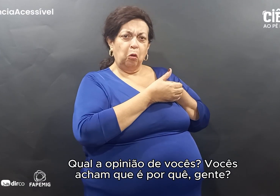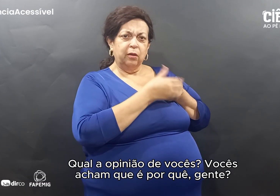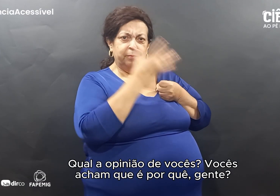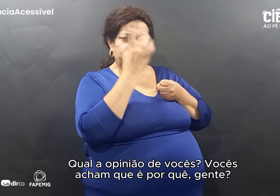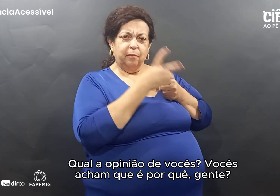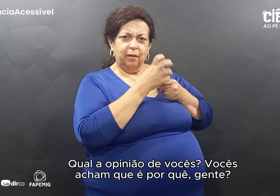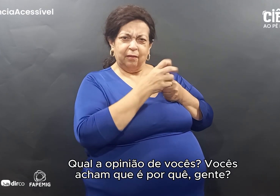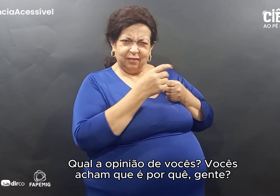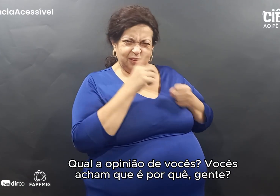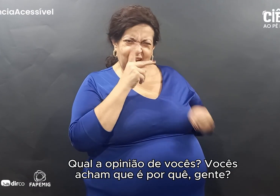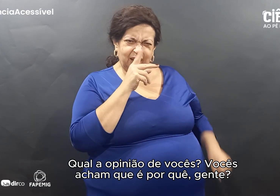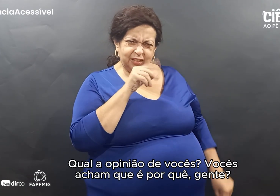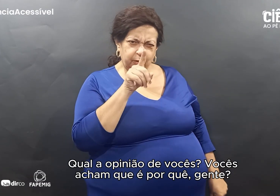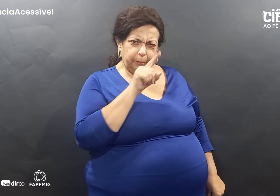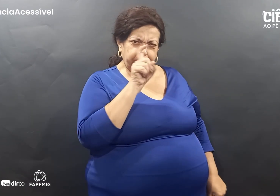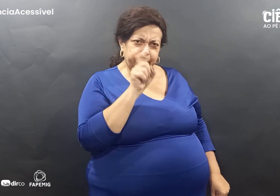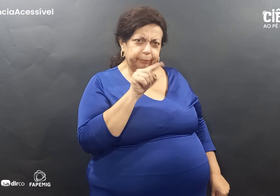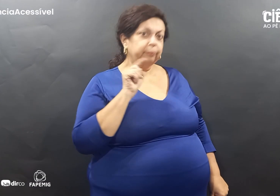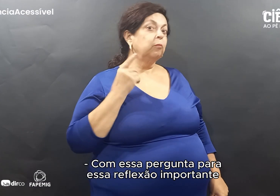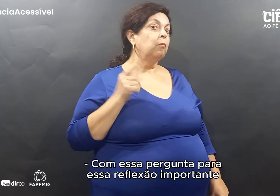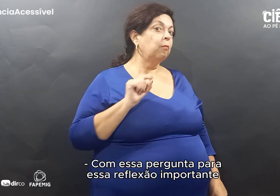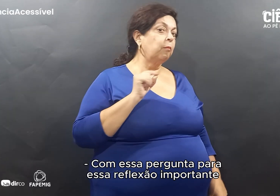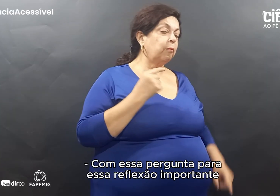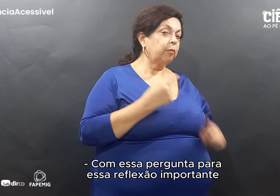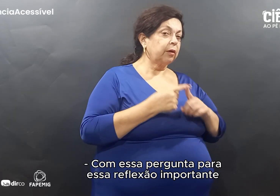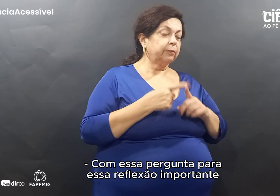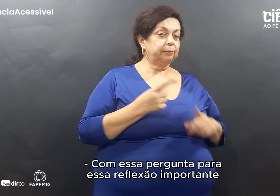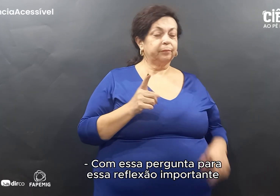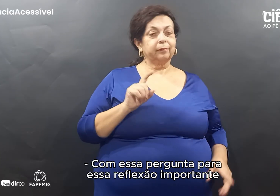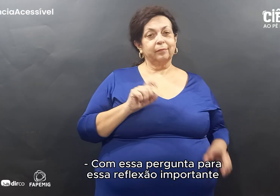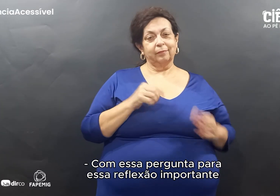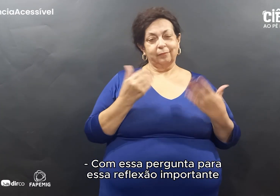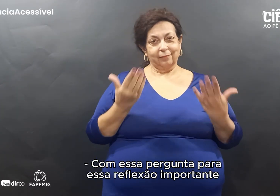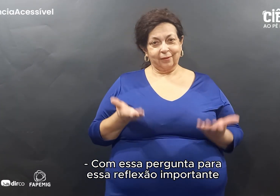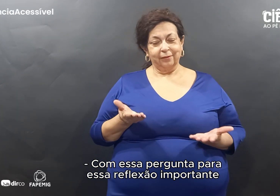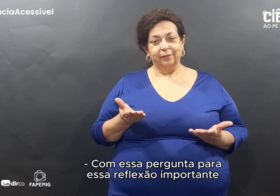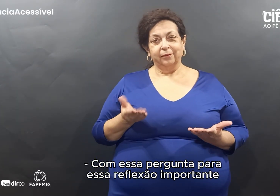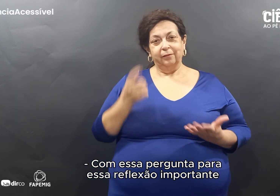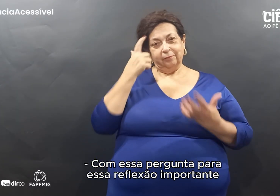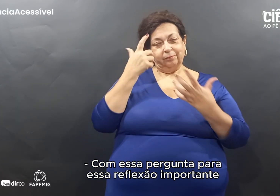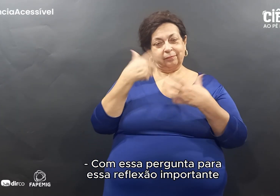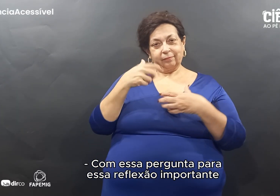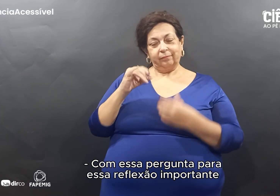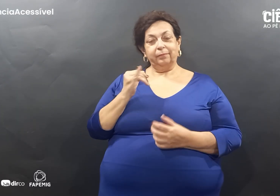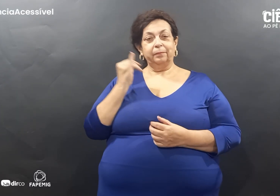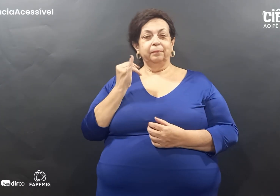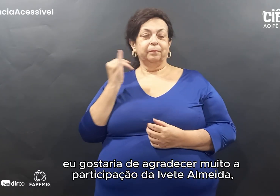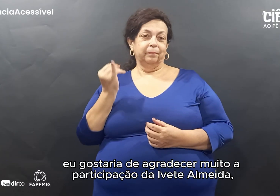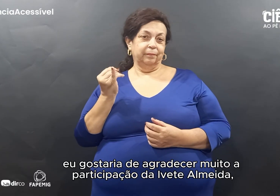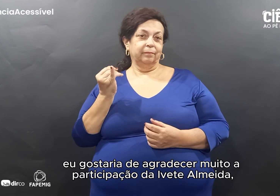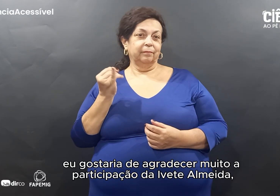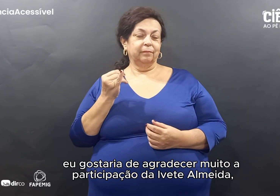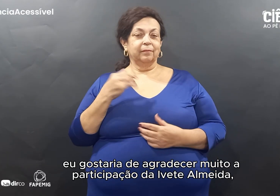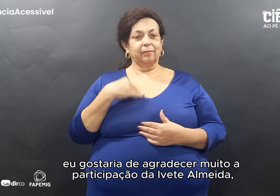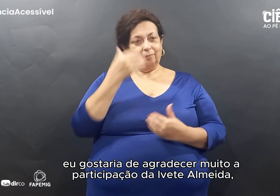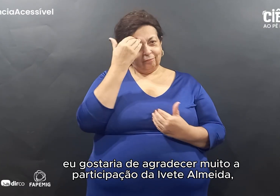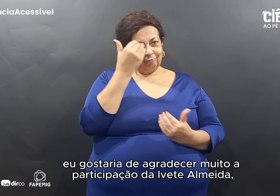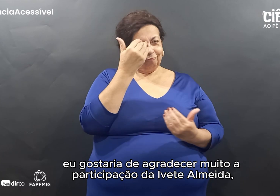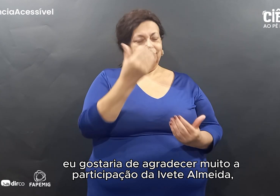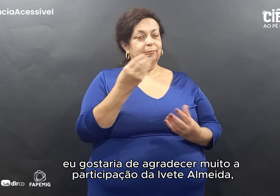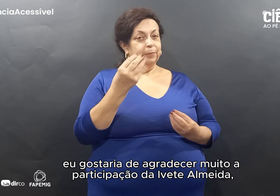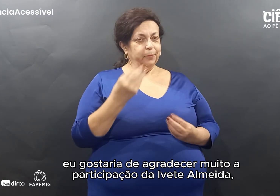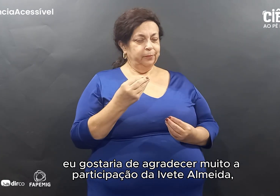opinião de vocês? Vocês acham que é por quê, gente? Com essa pergunta aí, para essa reflexão importante, eu gostaria de